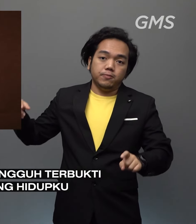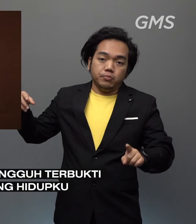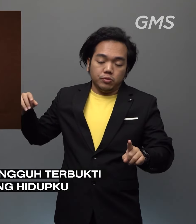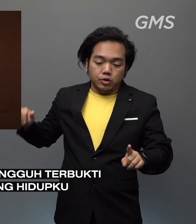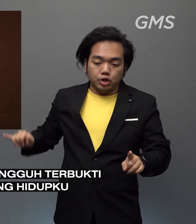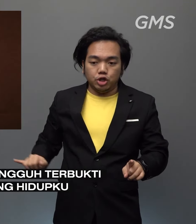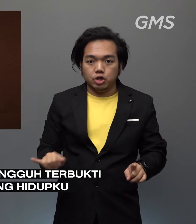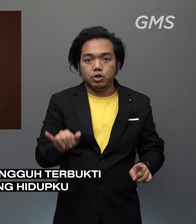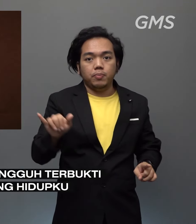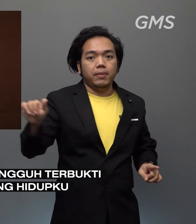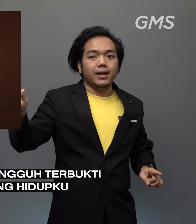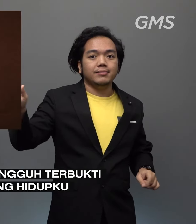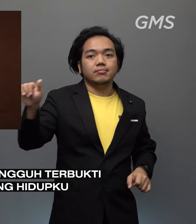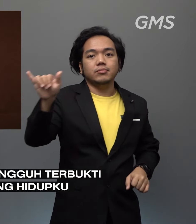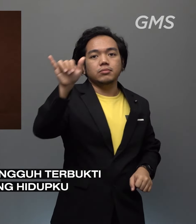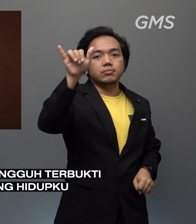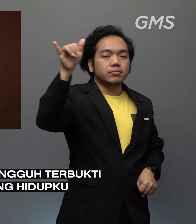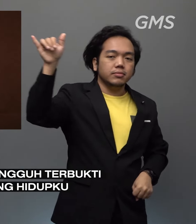sepanjang